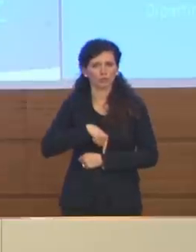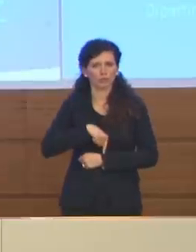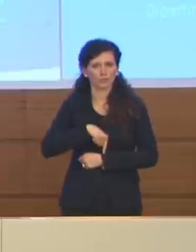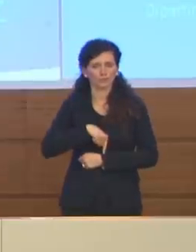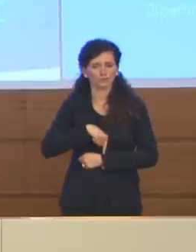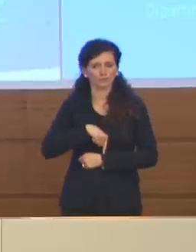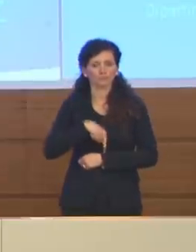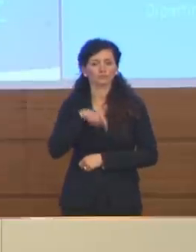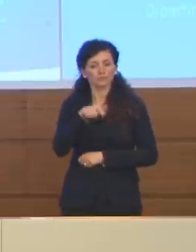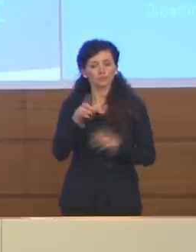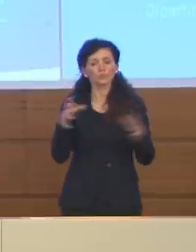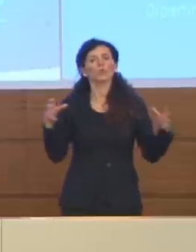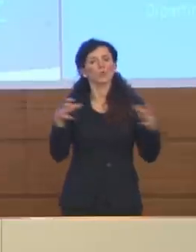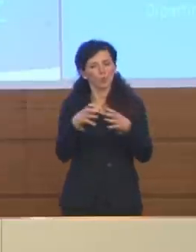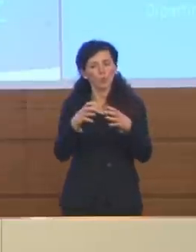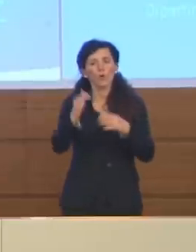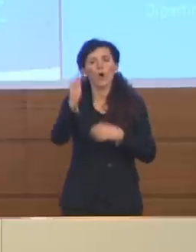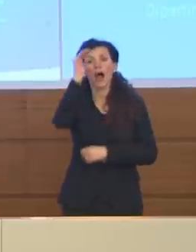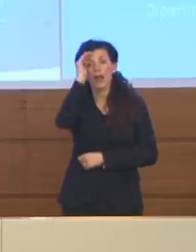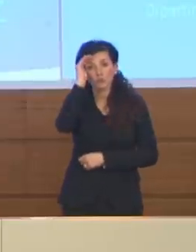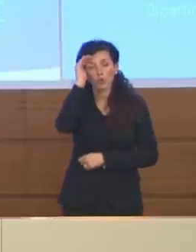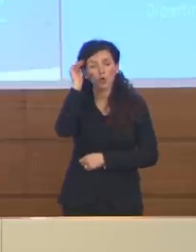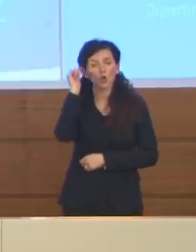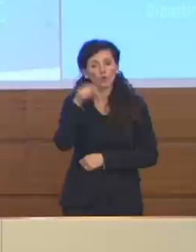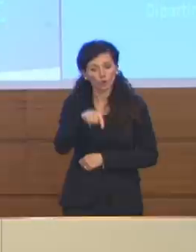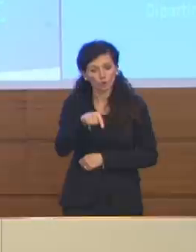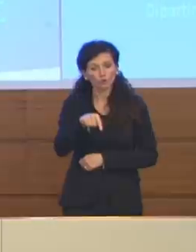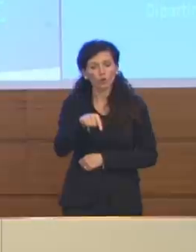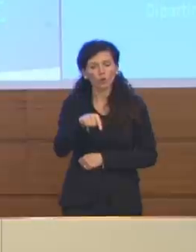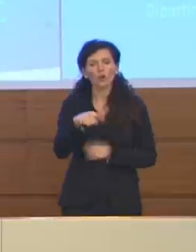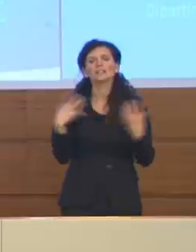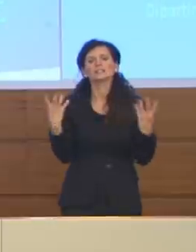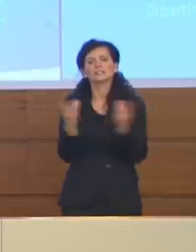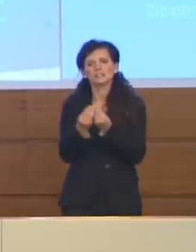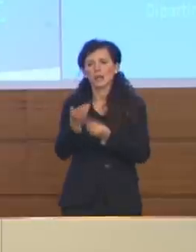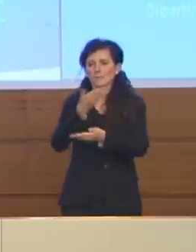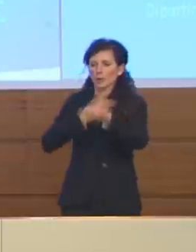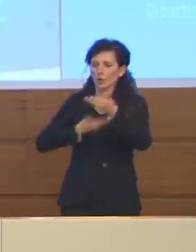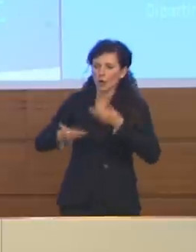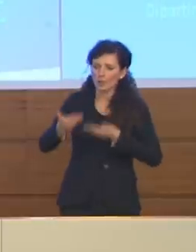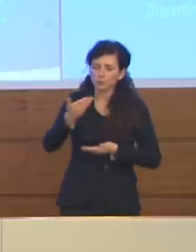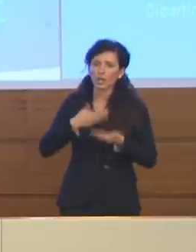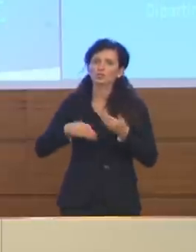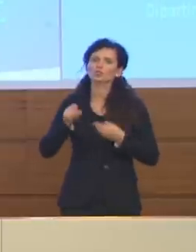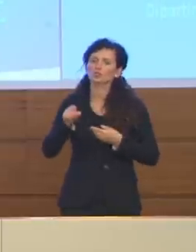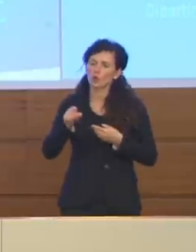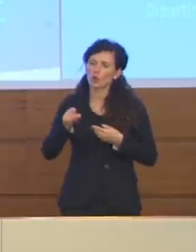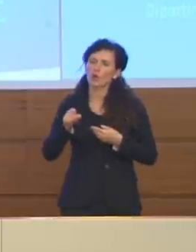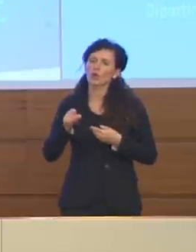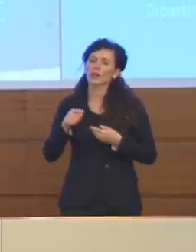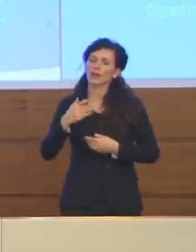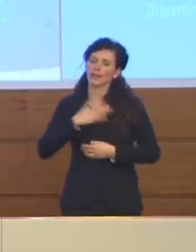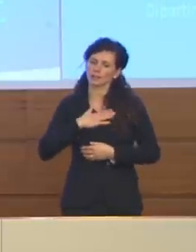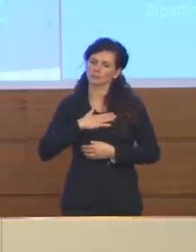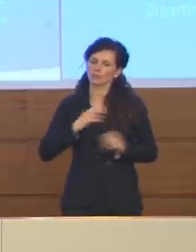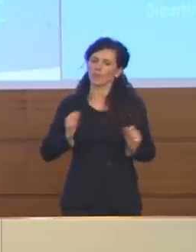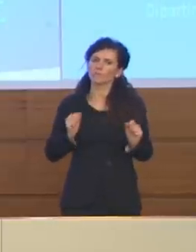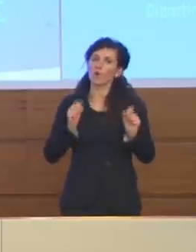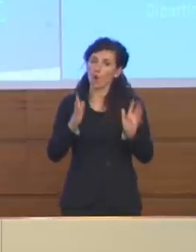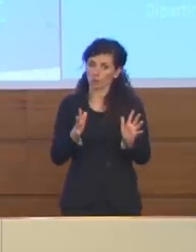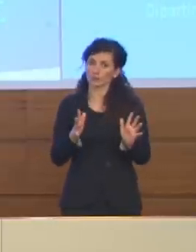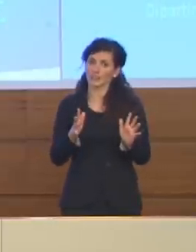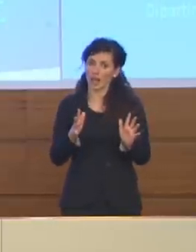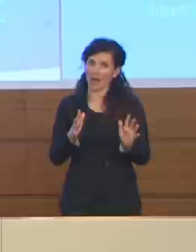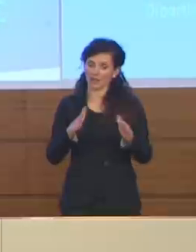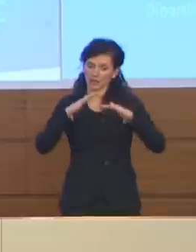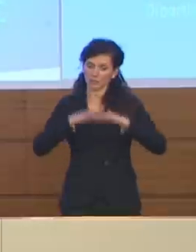un gruppo di ascolto con la collaborazione di nostri volontari di quattro